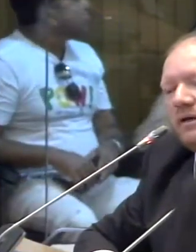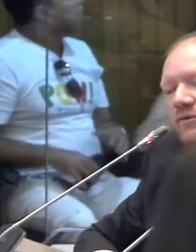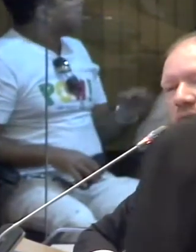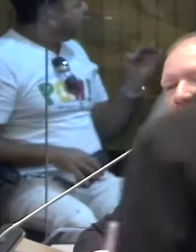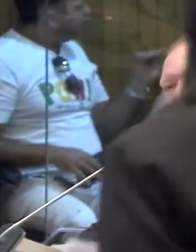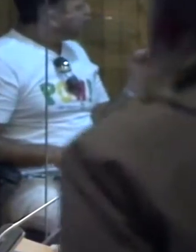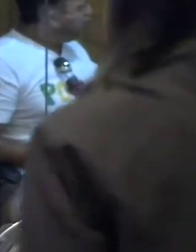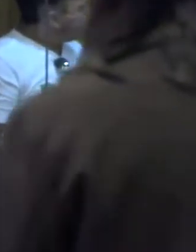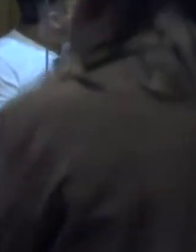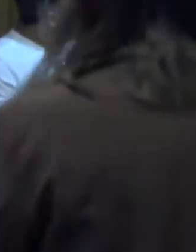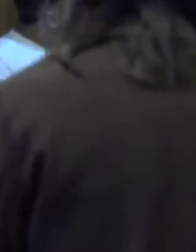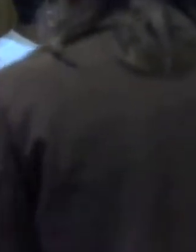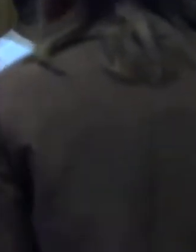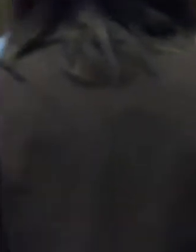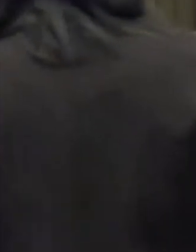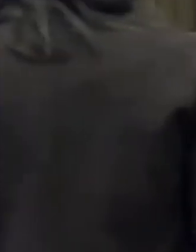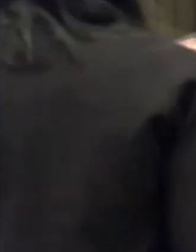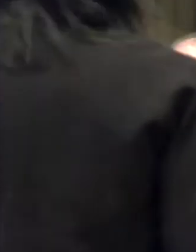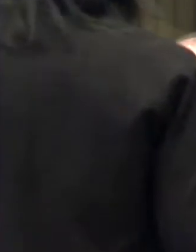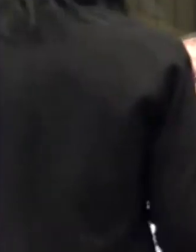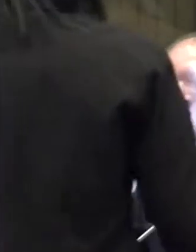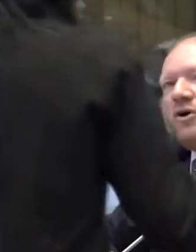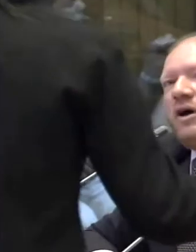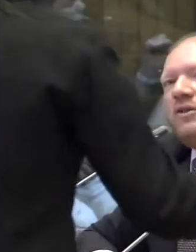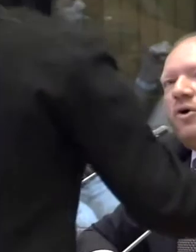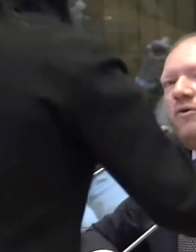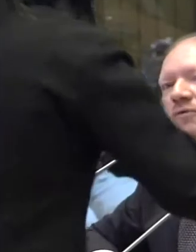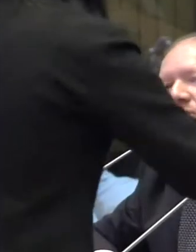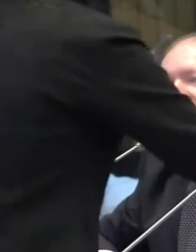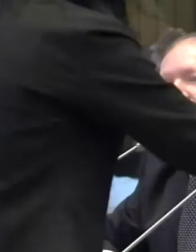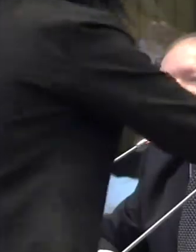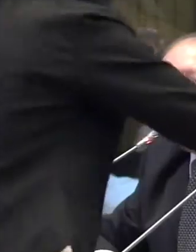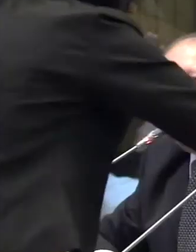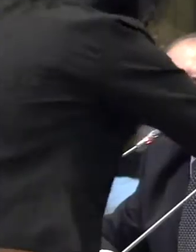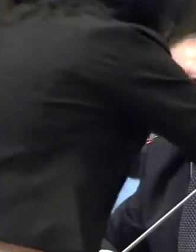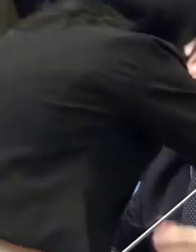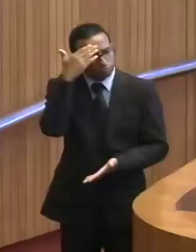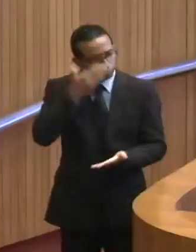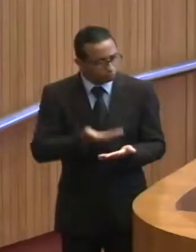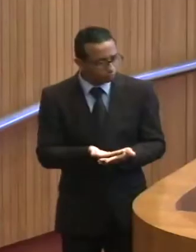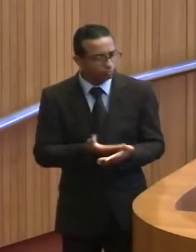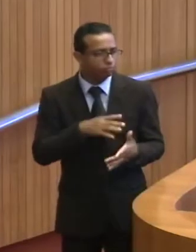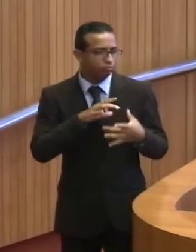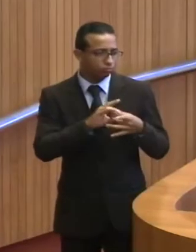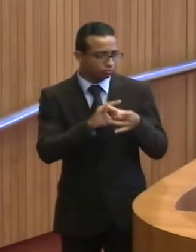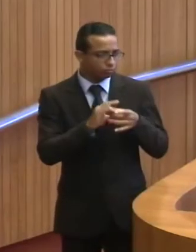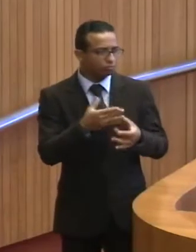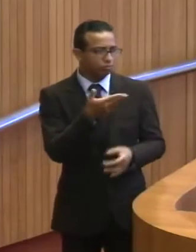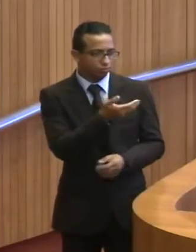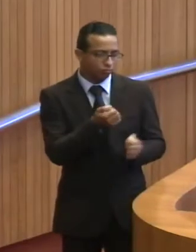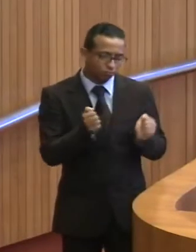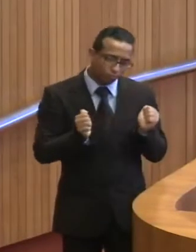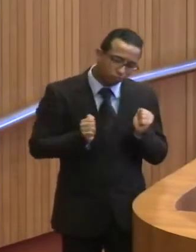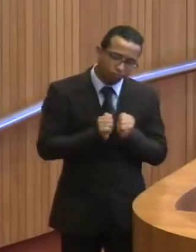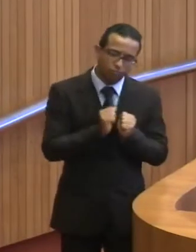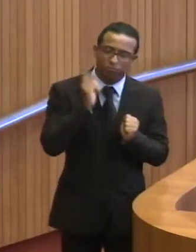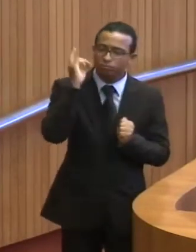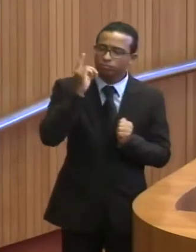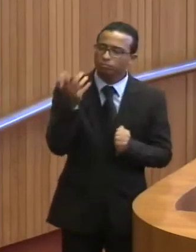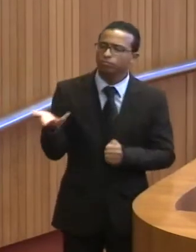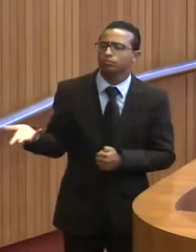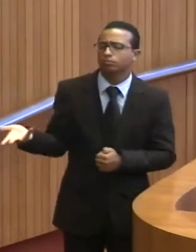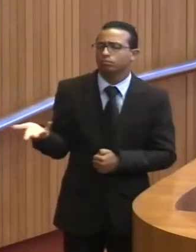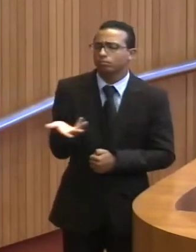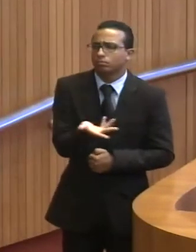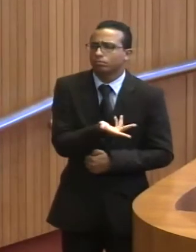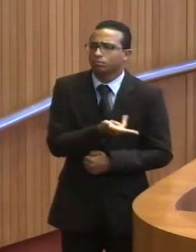TCU que havia cometido um grave erro, e só renovo a confiança que nós temos em Vossa Excelência como um parlamentar